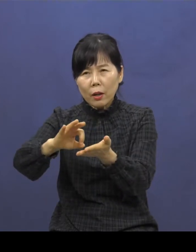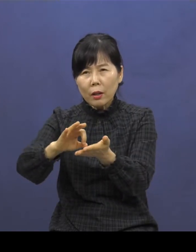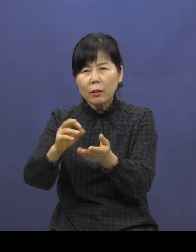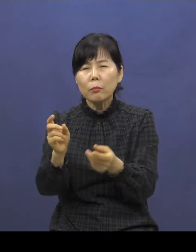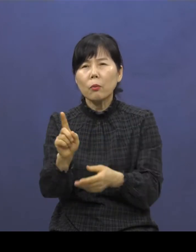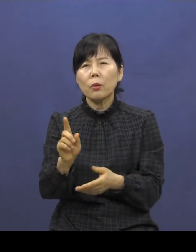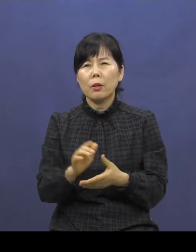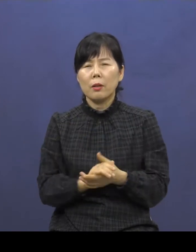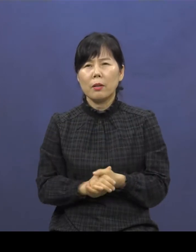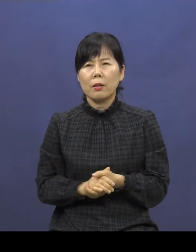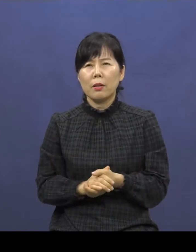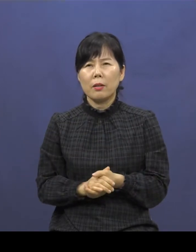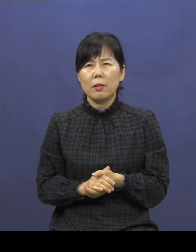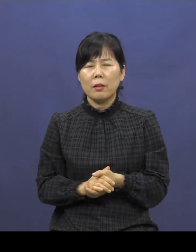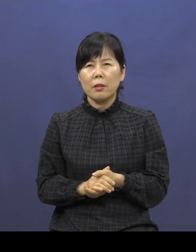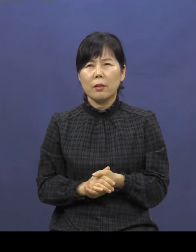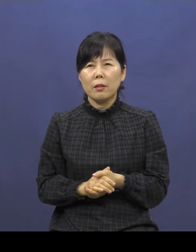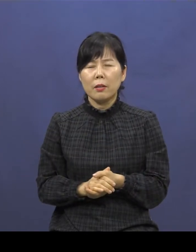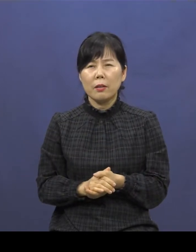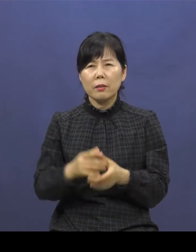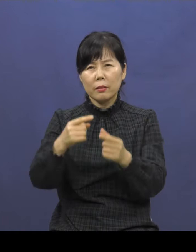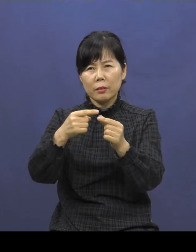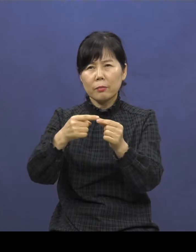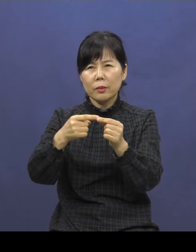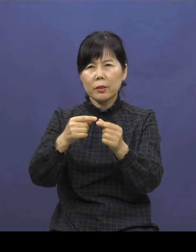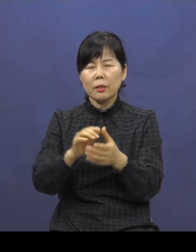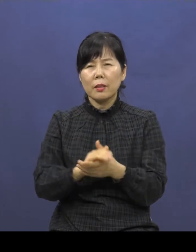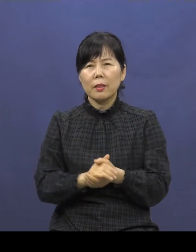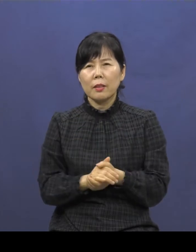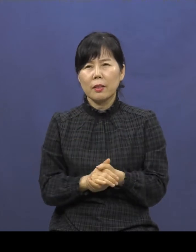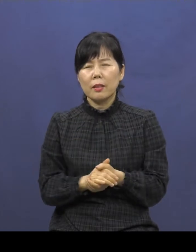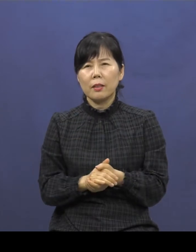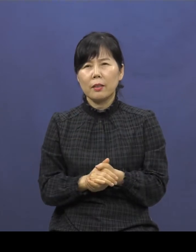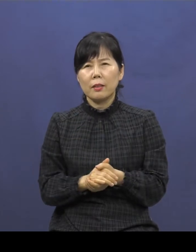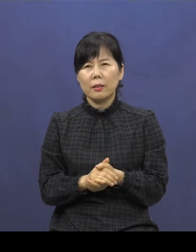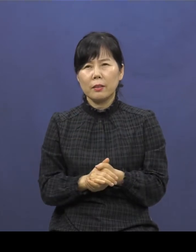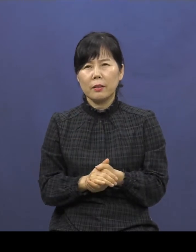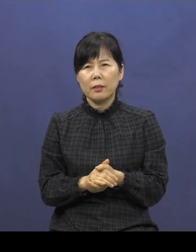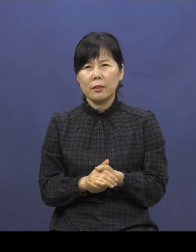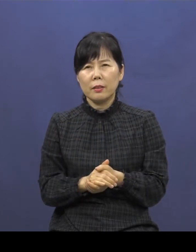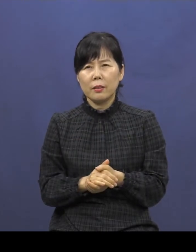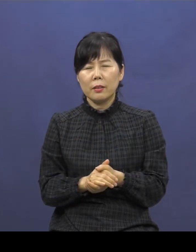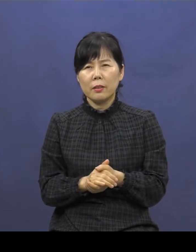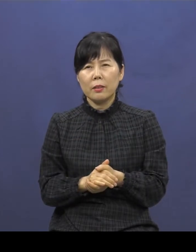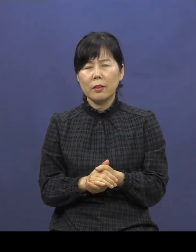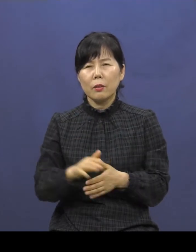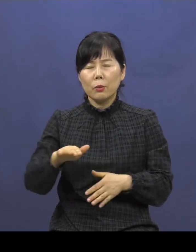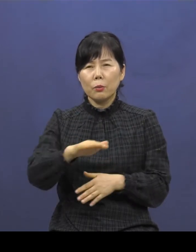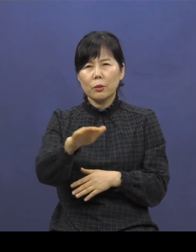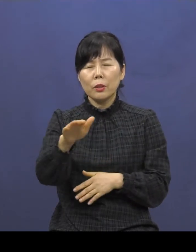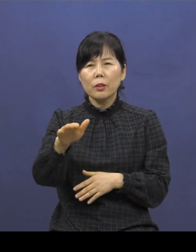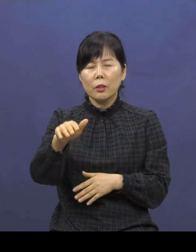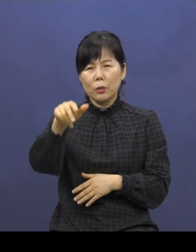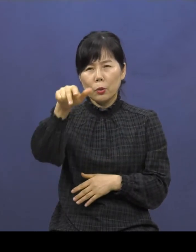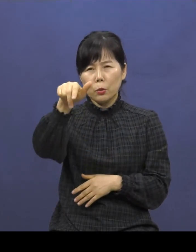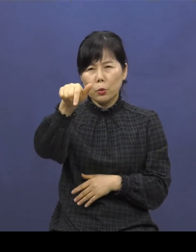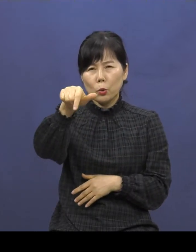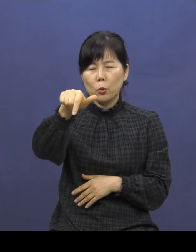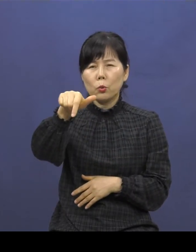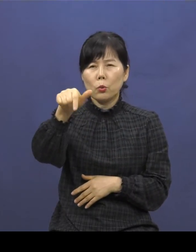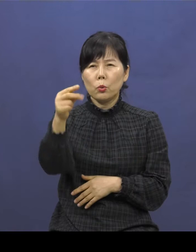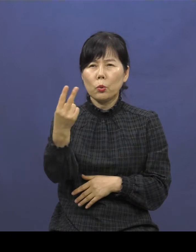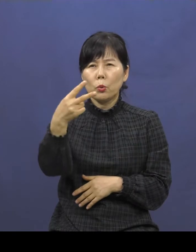말씀드린 것처럼 일단 저희는 우리 교회, 특히 교단에 있는 교회들 가운데서